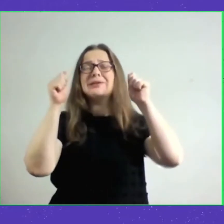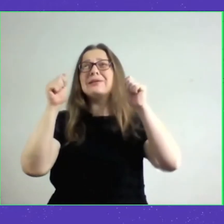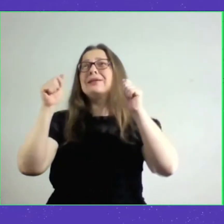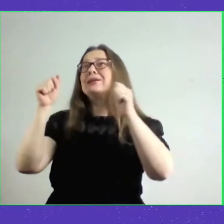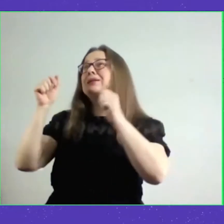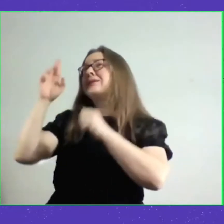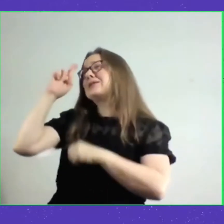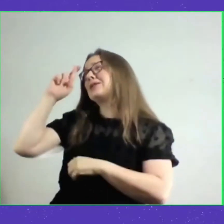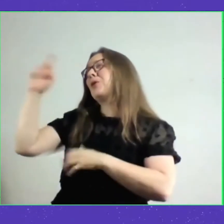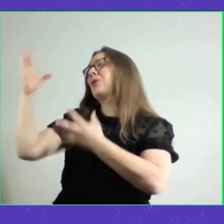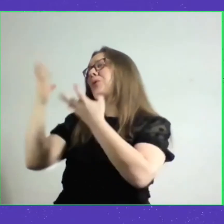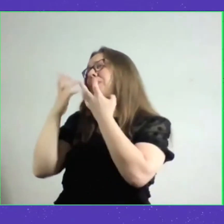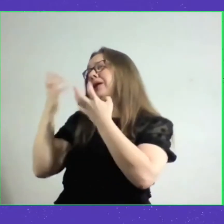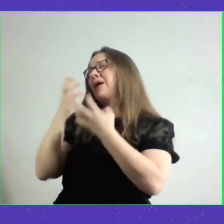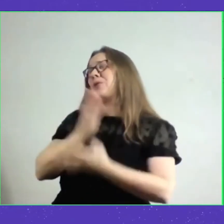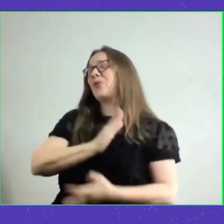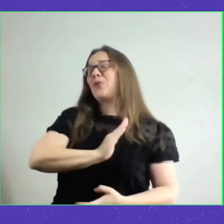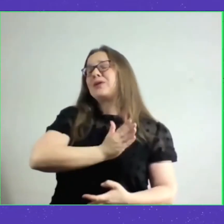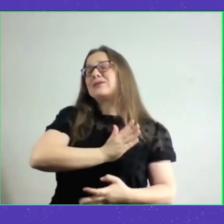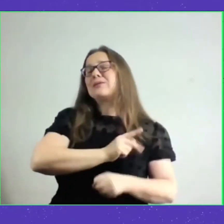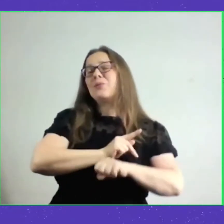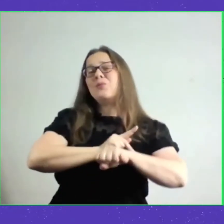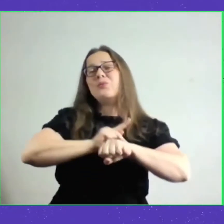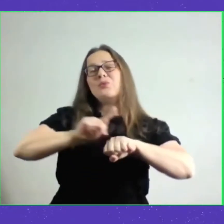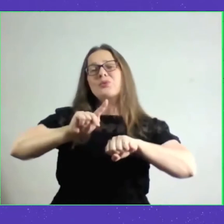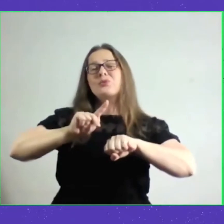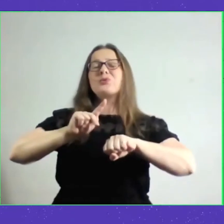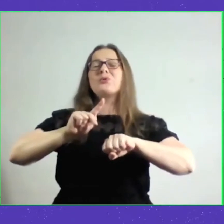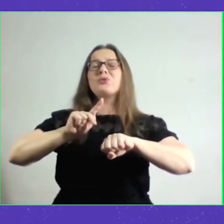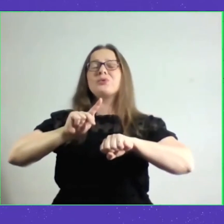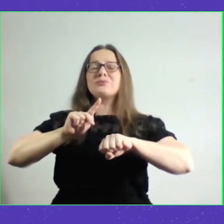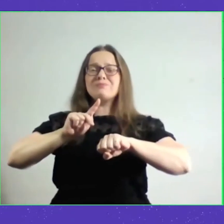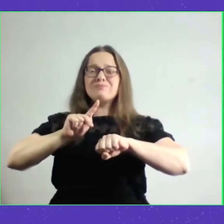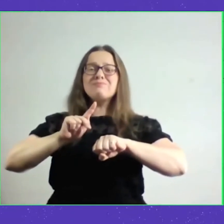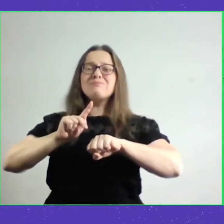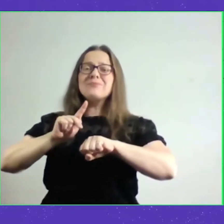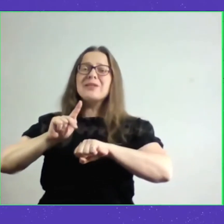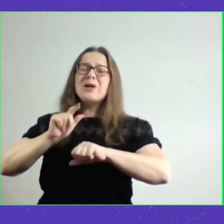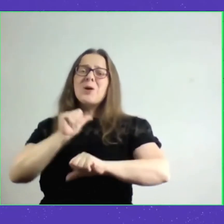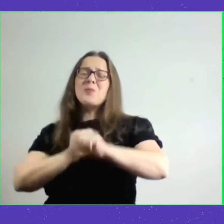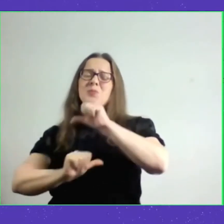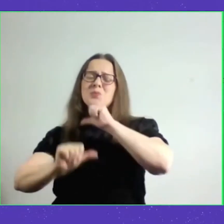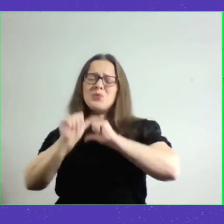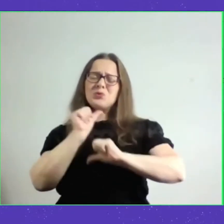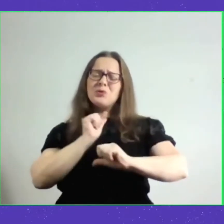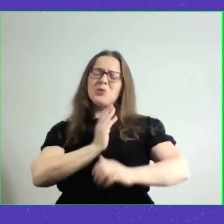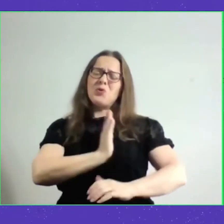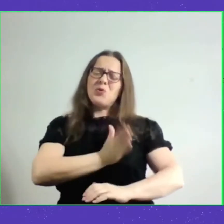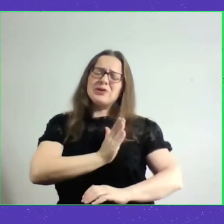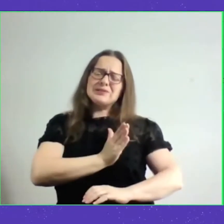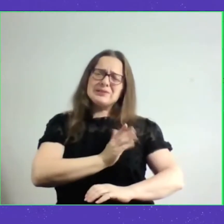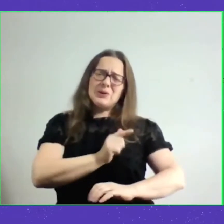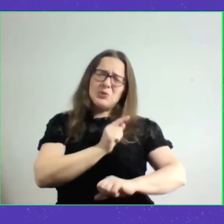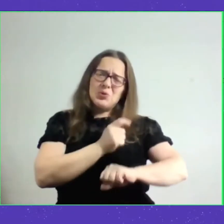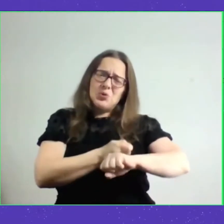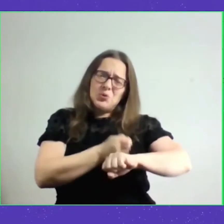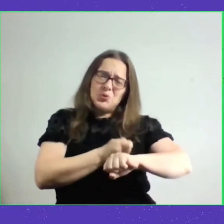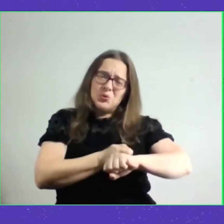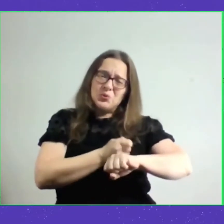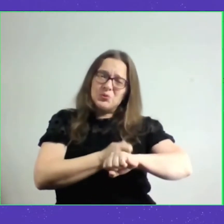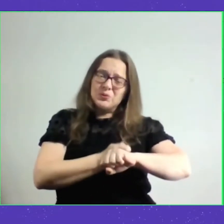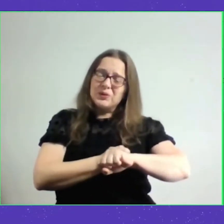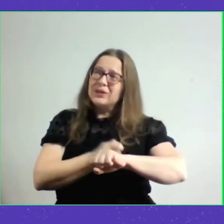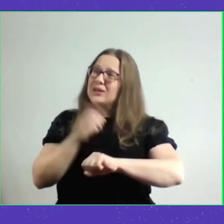que o Senhor troque esse coração de carne que eu tenho e coloque em mim um coração, esse coração de pedra que eu tenho, e coloque em mim um coração de